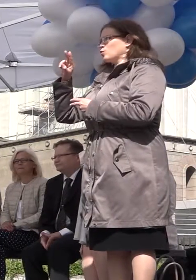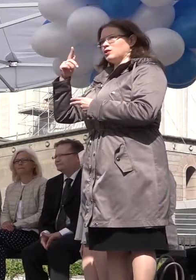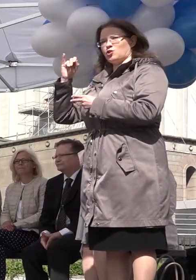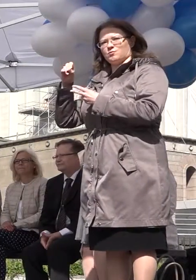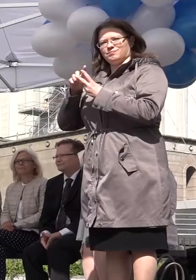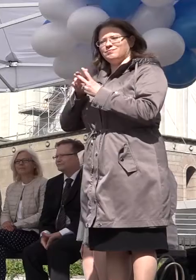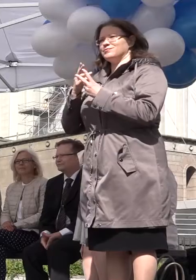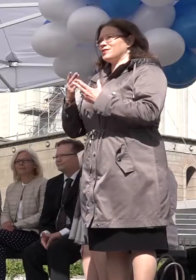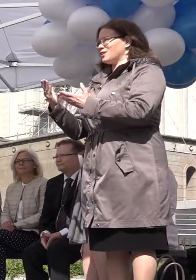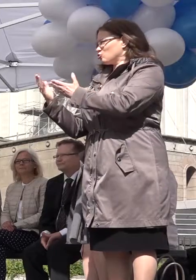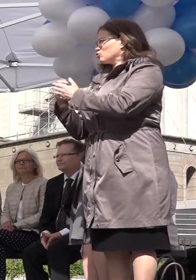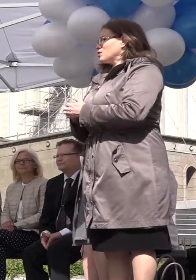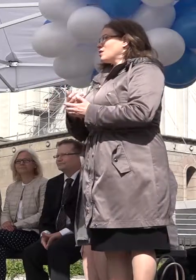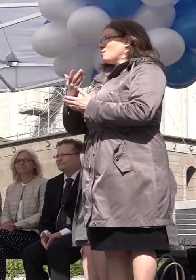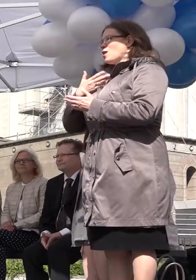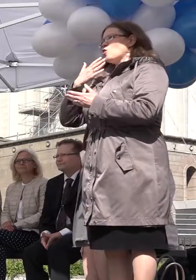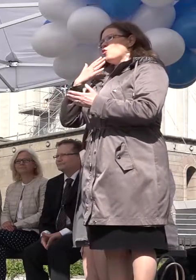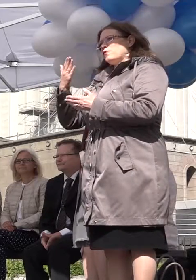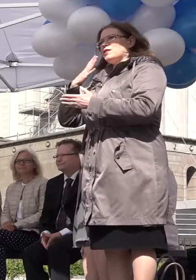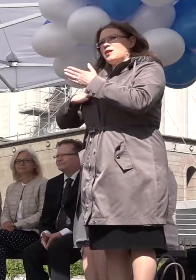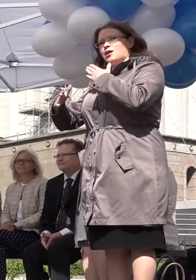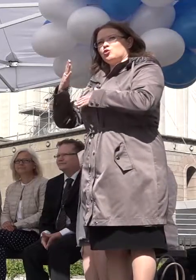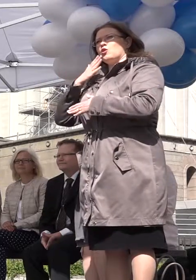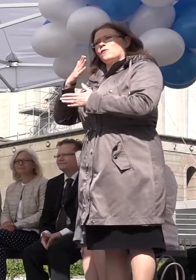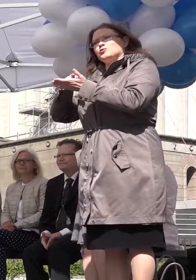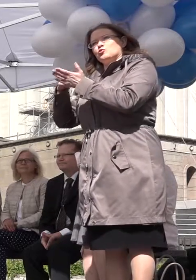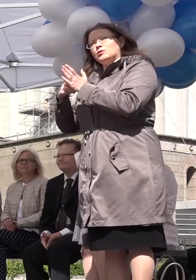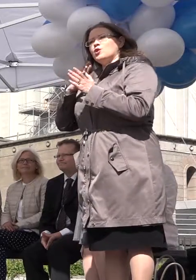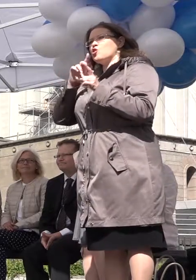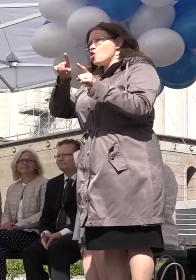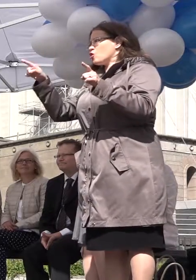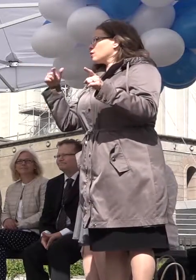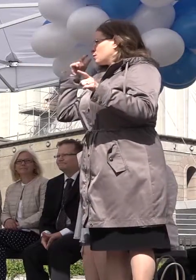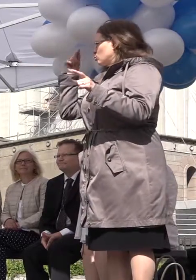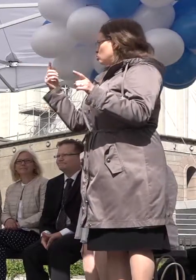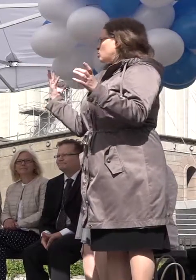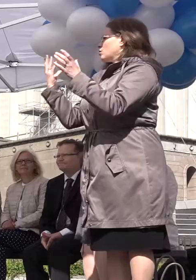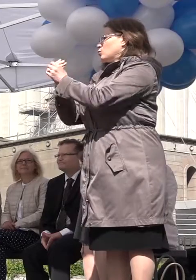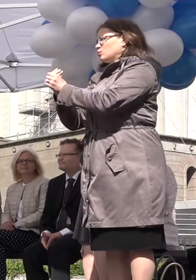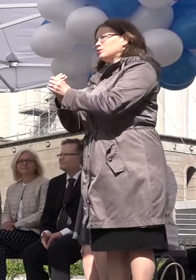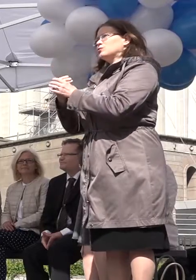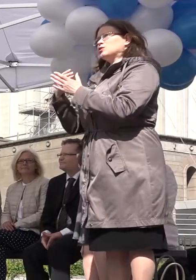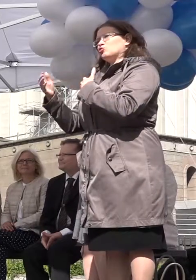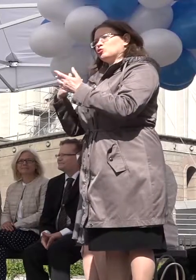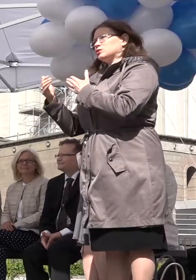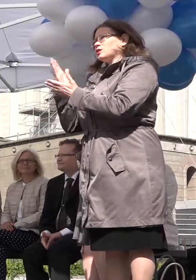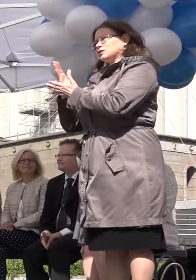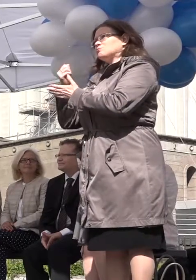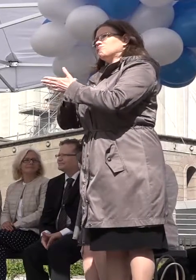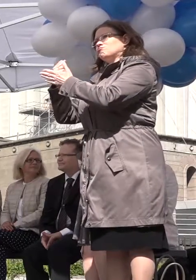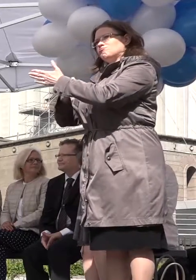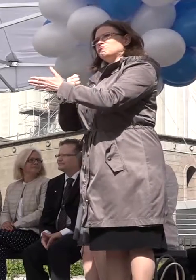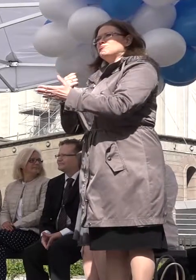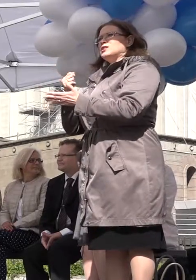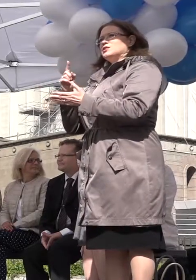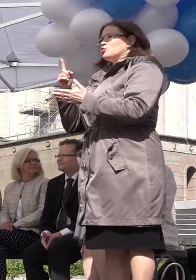hyvää tahtoa, hyviä aikeita ja uskon, että me kaikki yhteistyössä vievät tätä asiaa eteenpäin. Että henki on